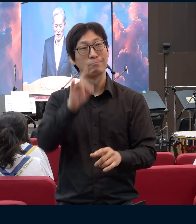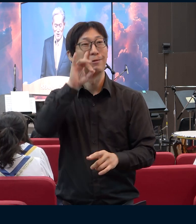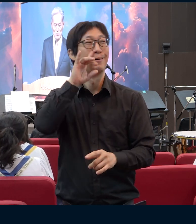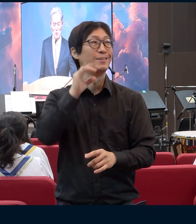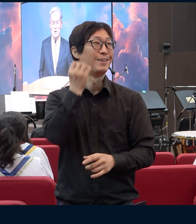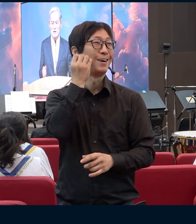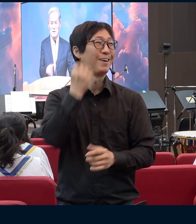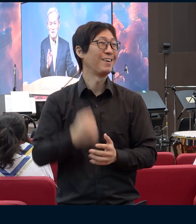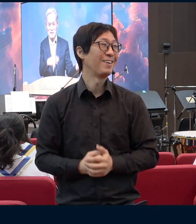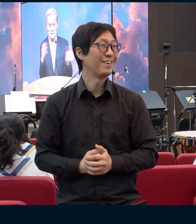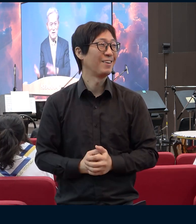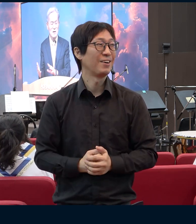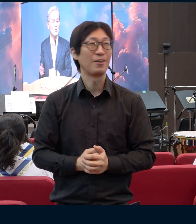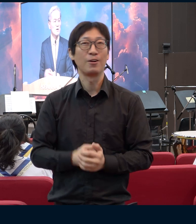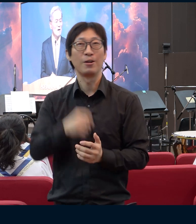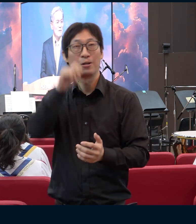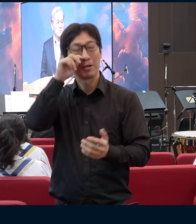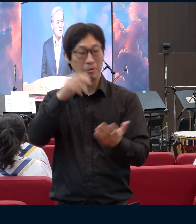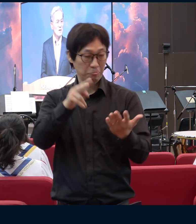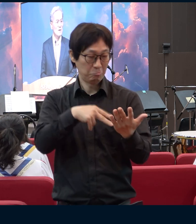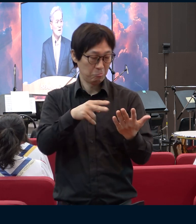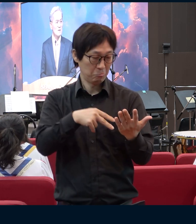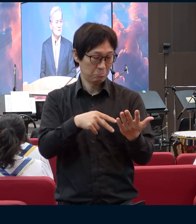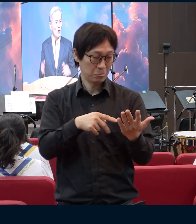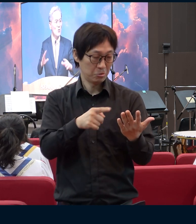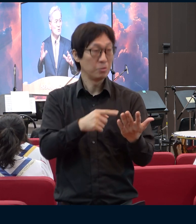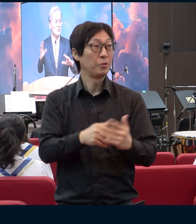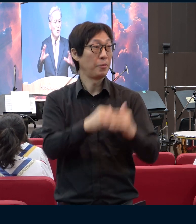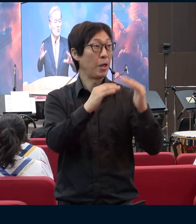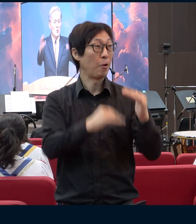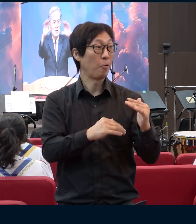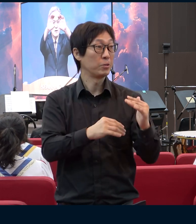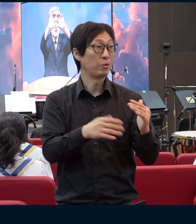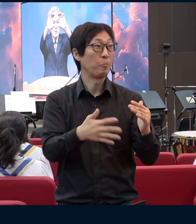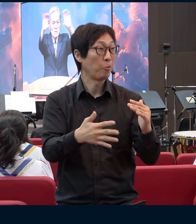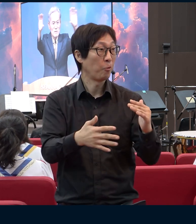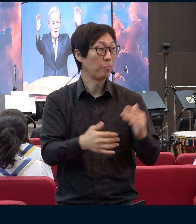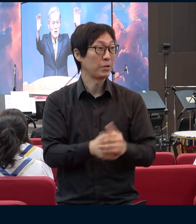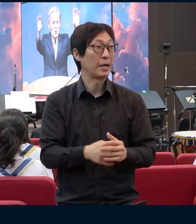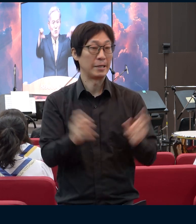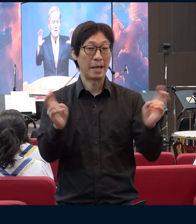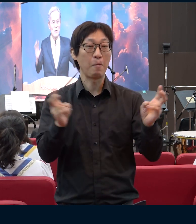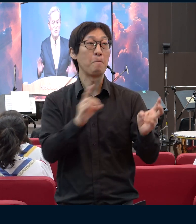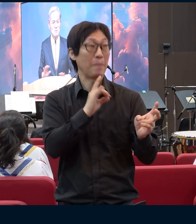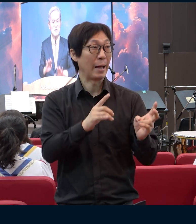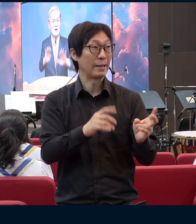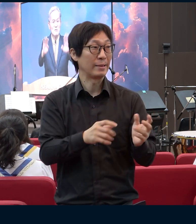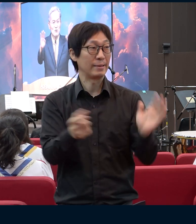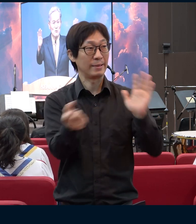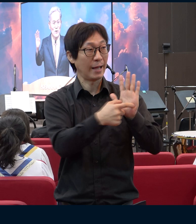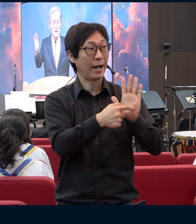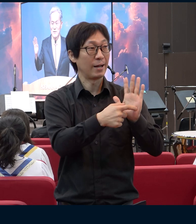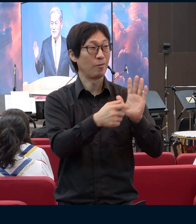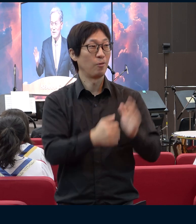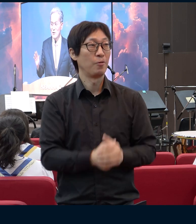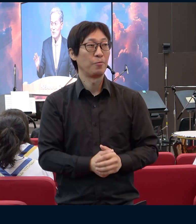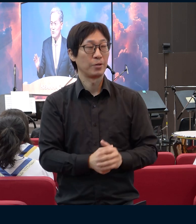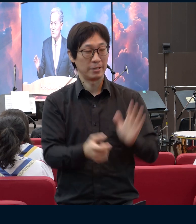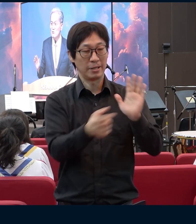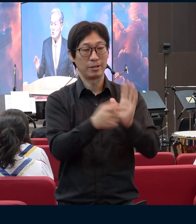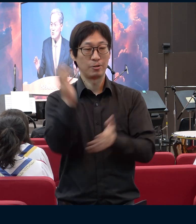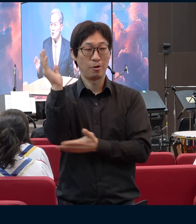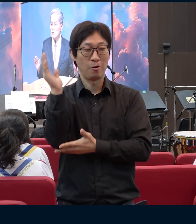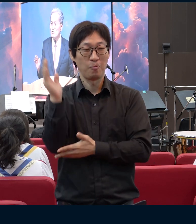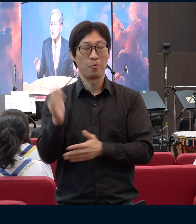뭐지 해가지고 찾아보니까 그 내용은 없고 그냥 제목만 딱 해놓고 나머지 빈칸을 놔둔 거예요.